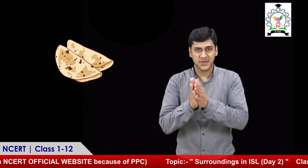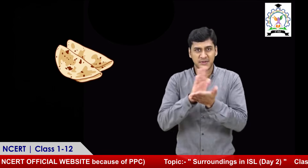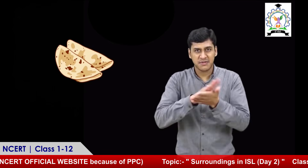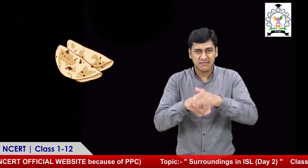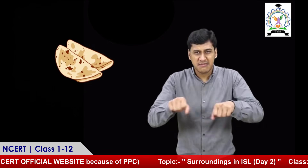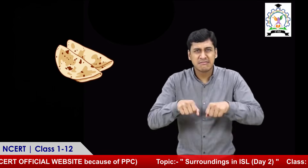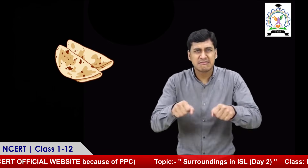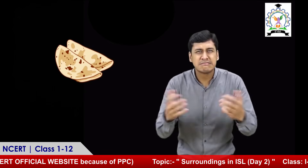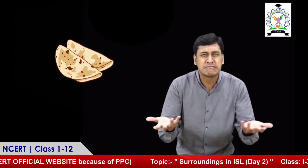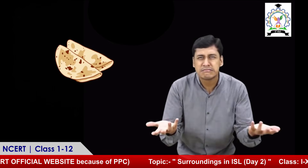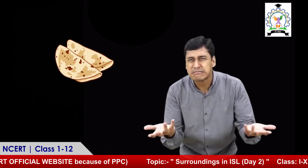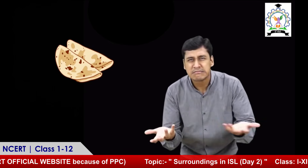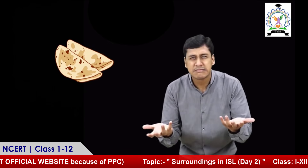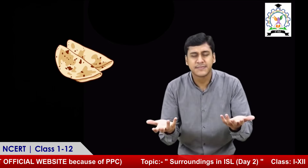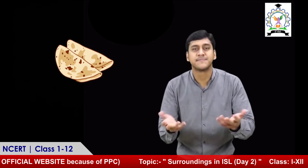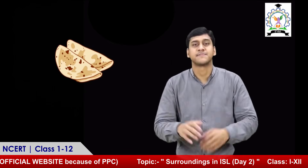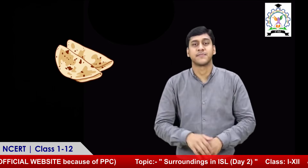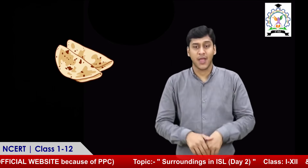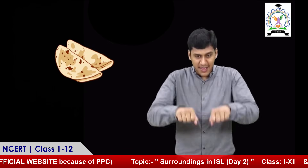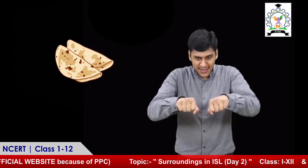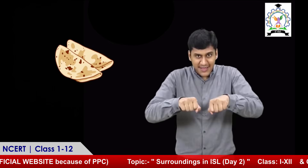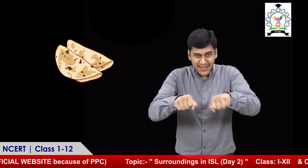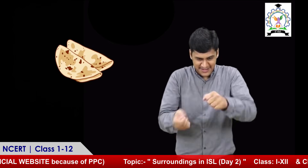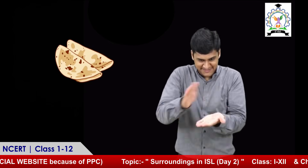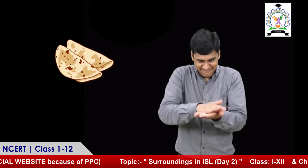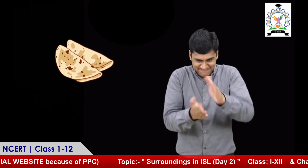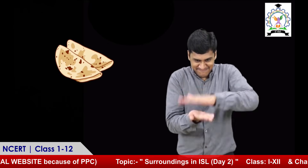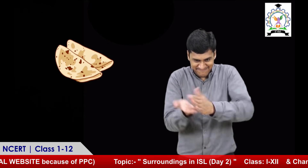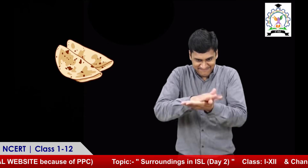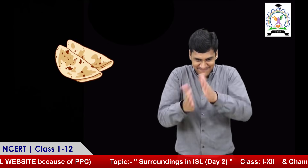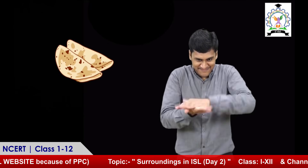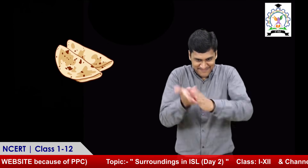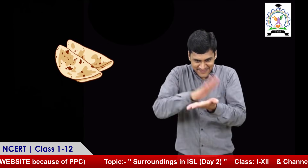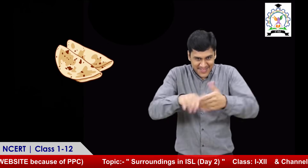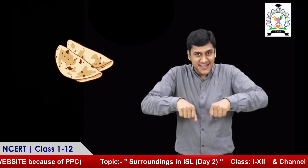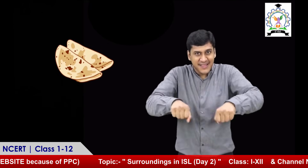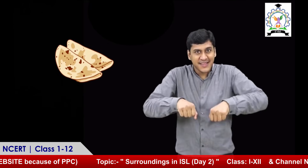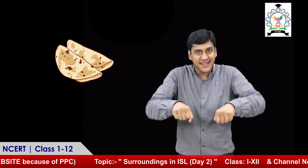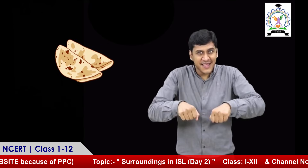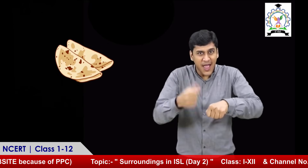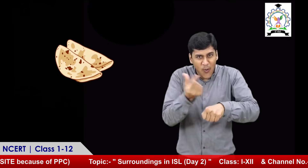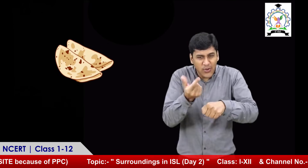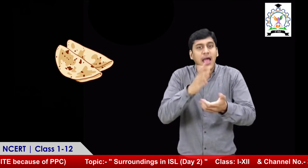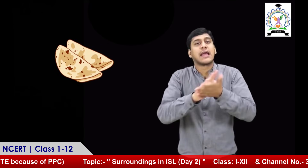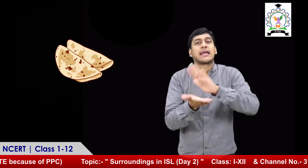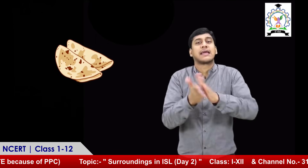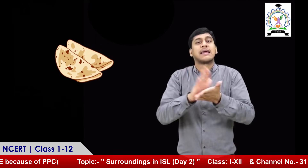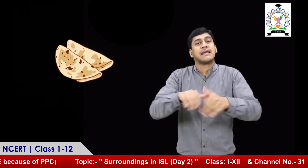रोटी का संकेत ऐसा इसलिए है क्योंकि जिस प्रकार हम चकला बेलन की मदद से और हाथ से रोटी को फैलाते